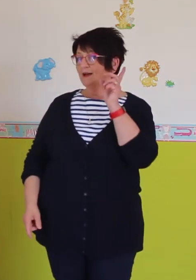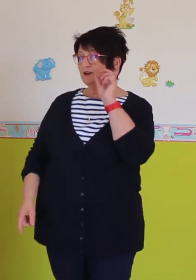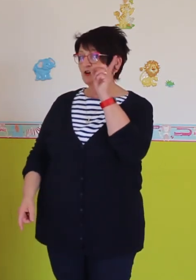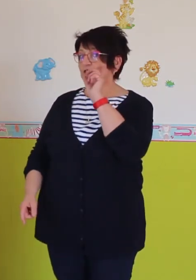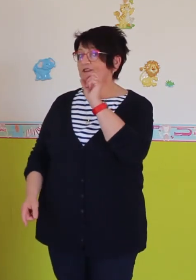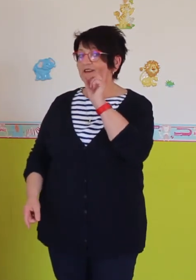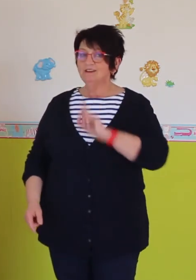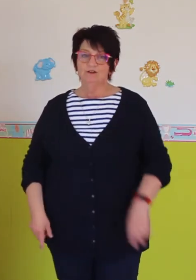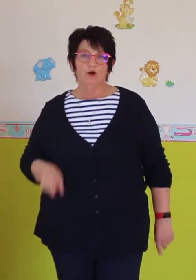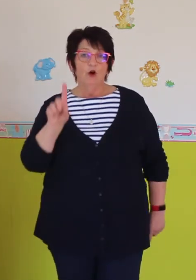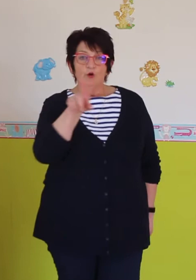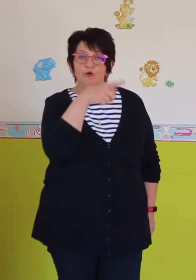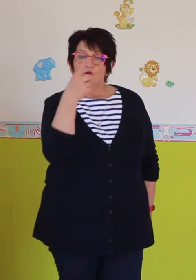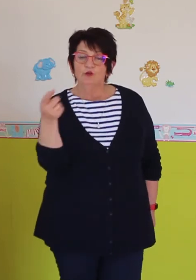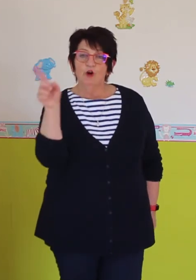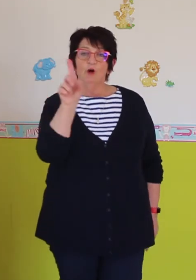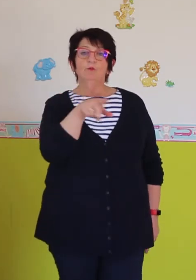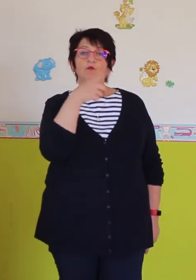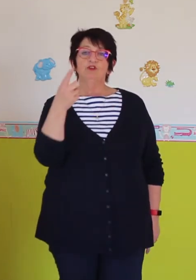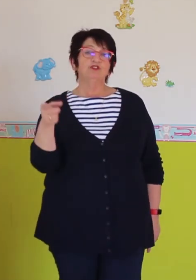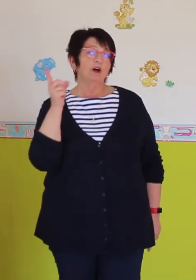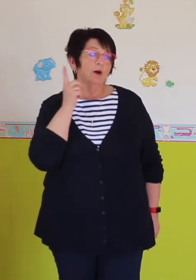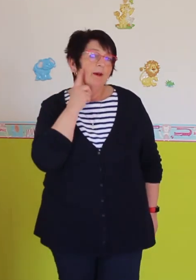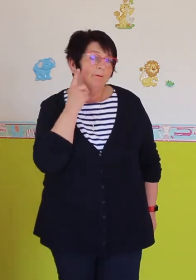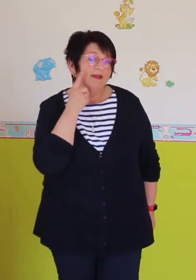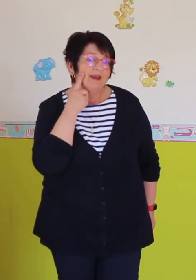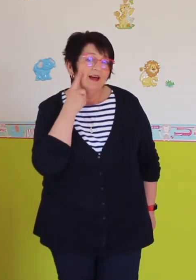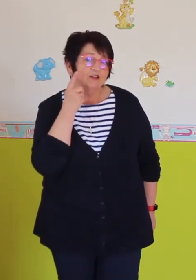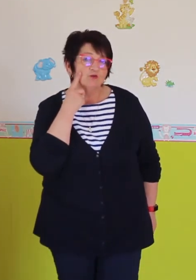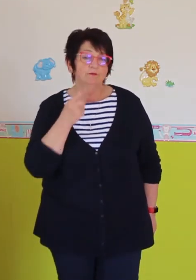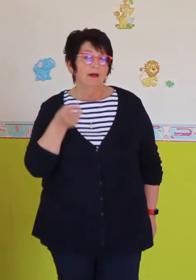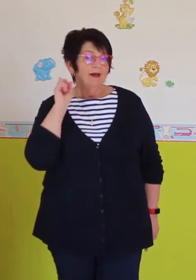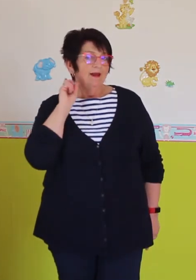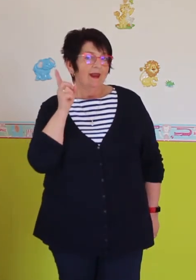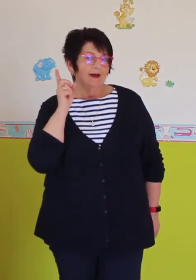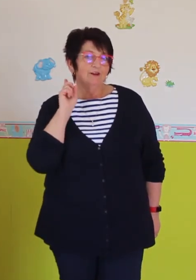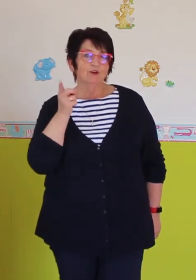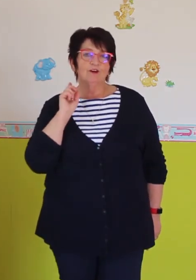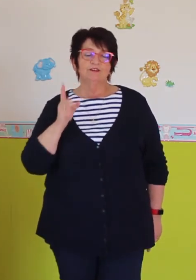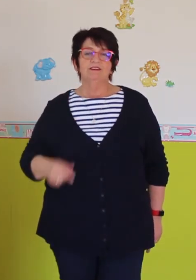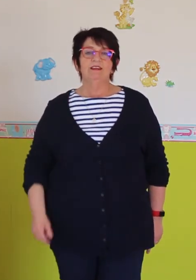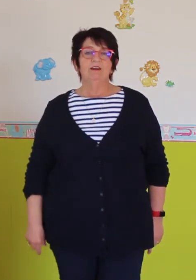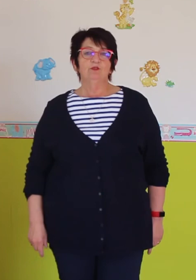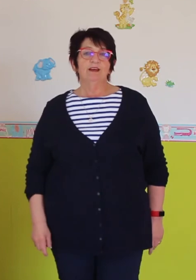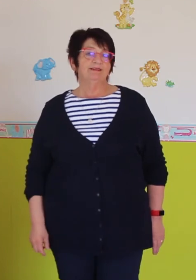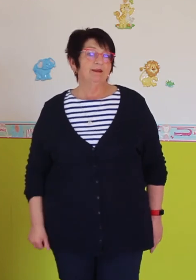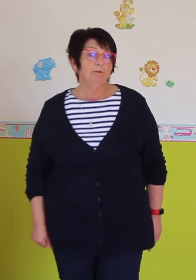coquine, une mouche m'a piqué la joue, la coquine, elle voulait des